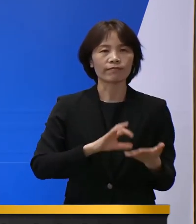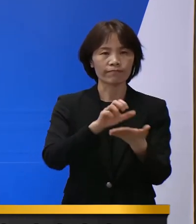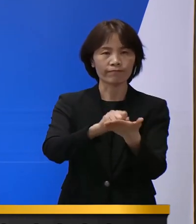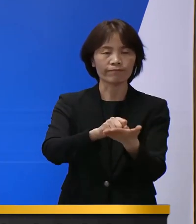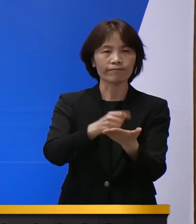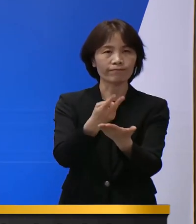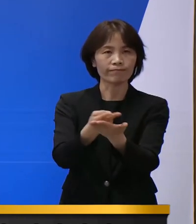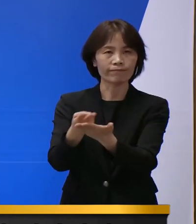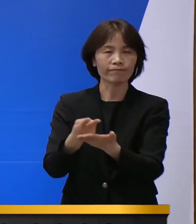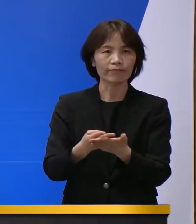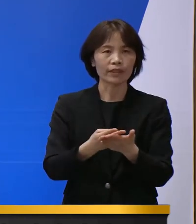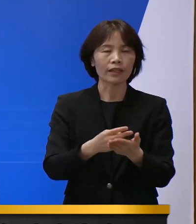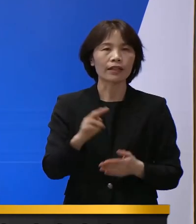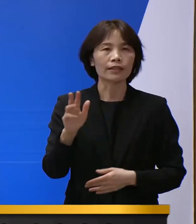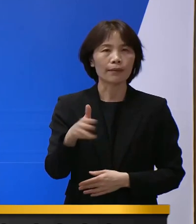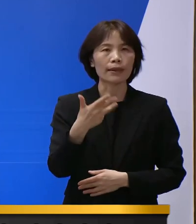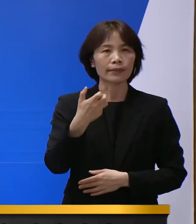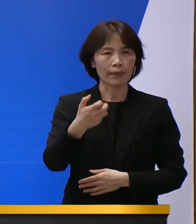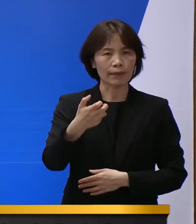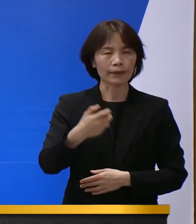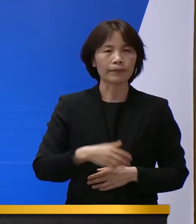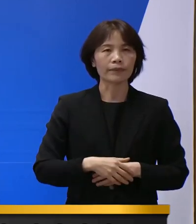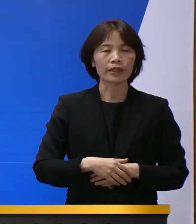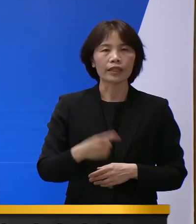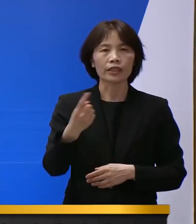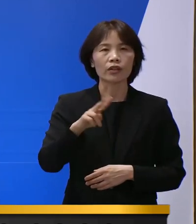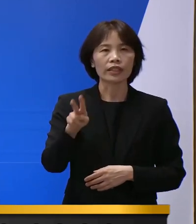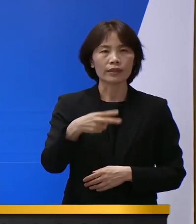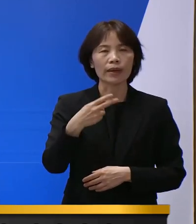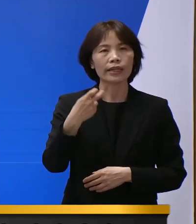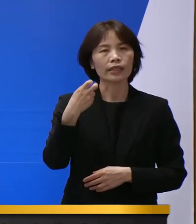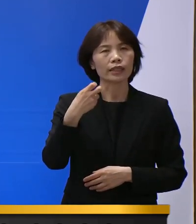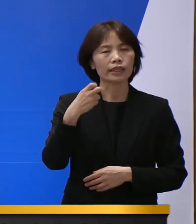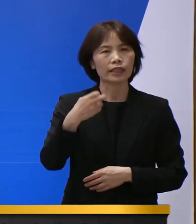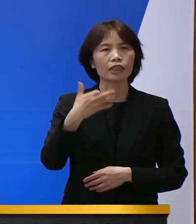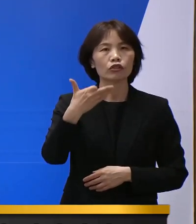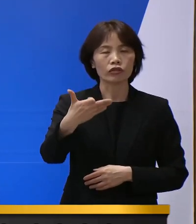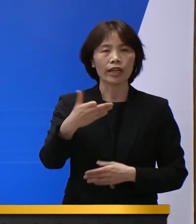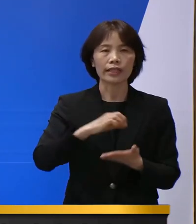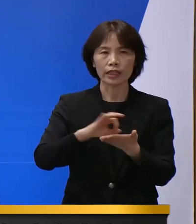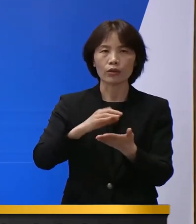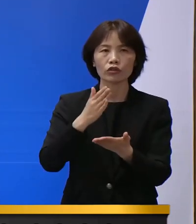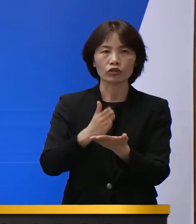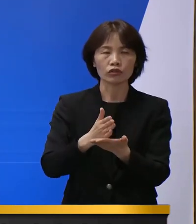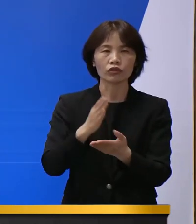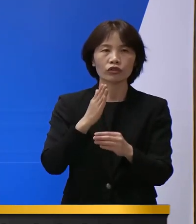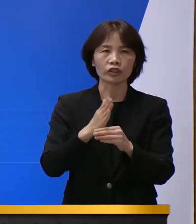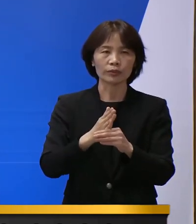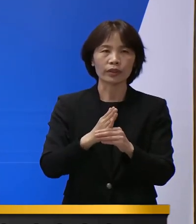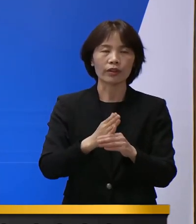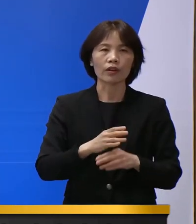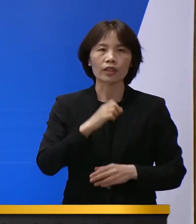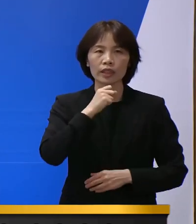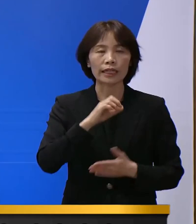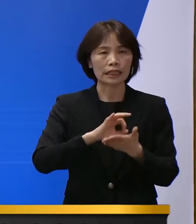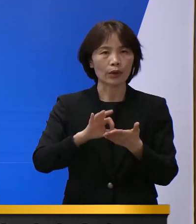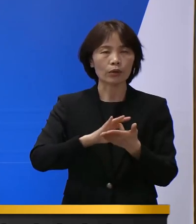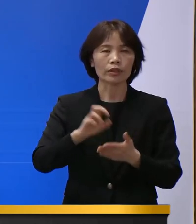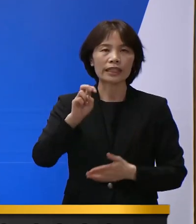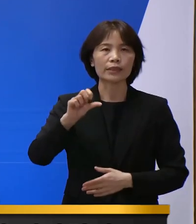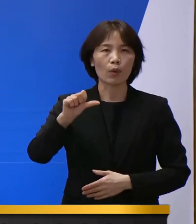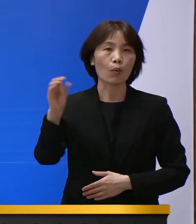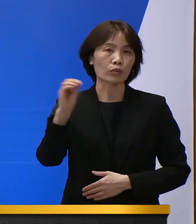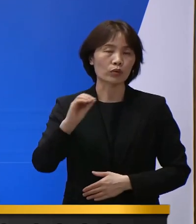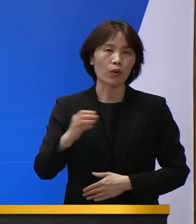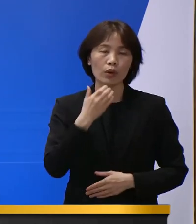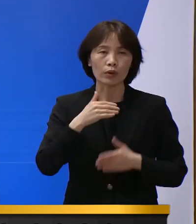병상은 4,819병상입니다. 현재 1,210병상을 사용하고 있으며 병상 가동률은 25%입니다.